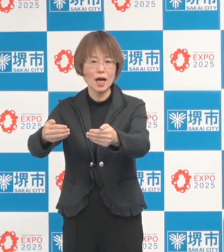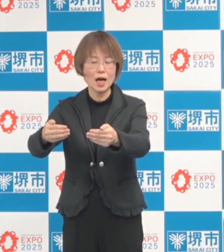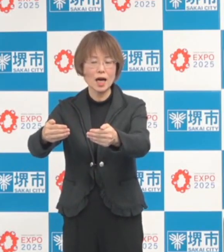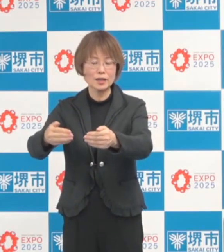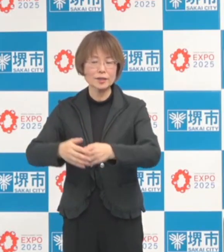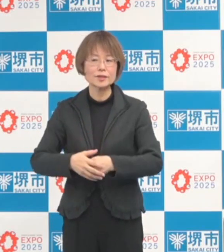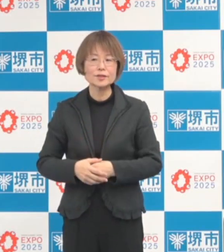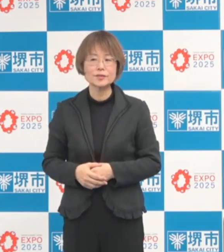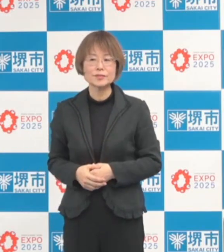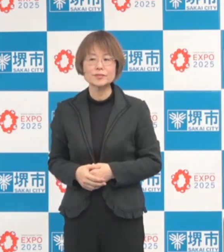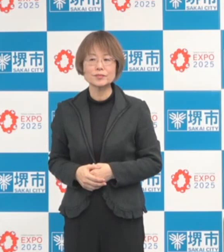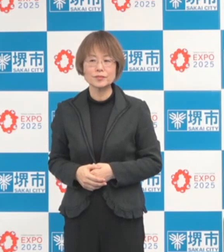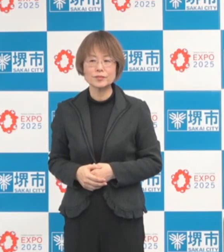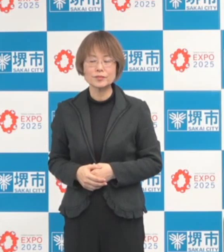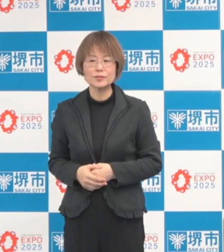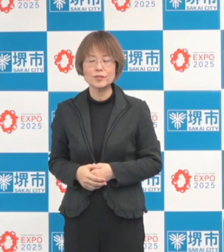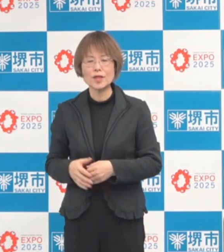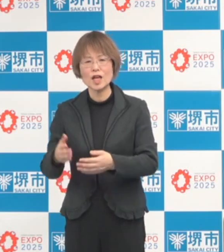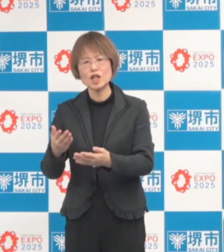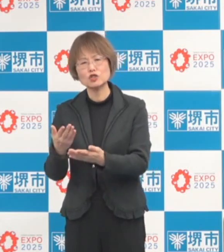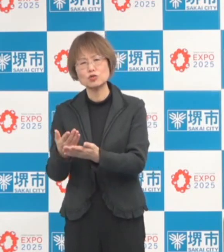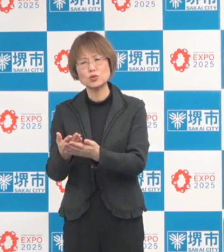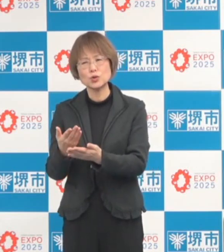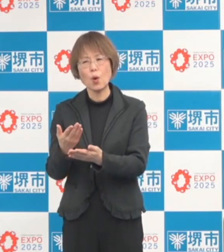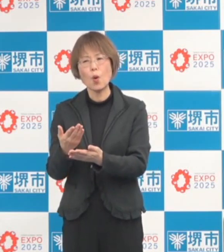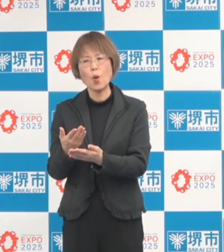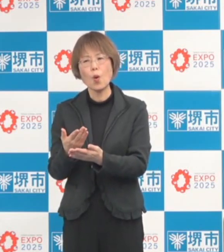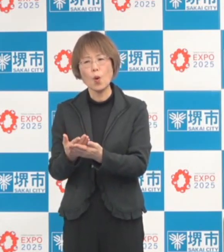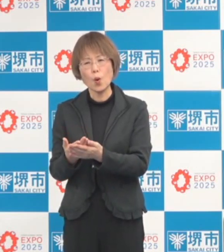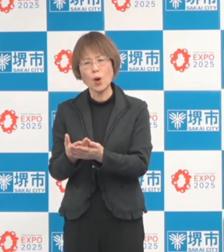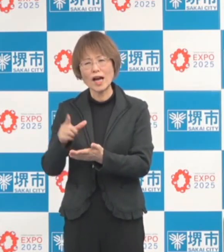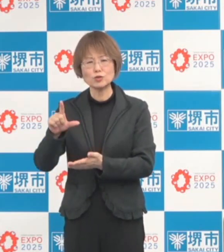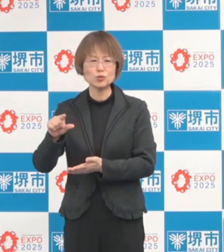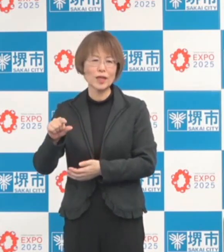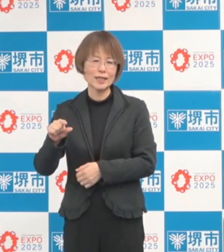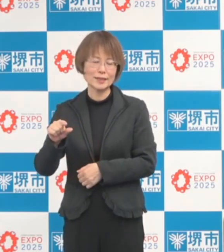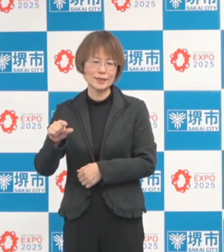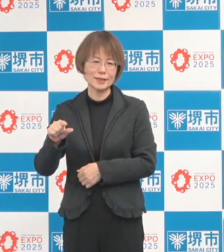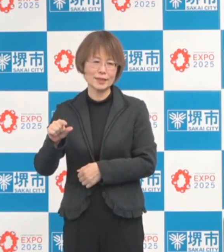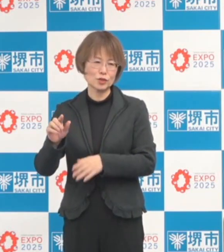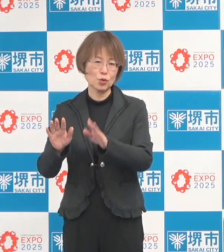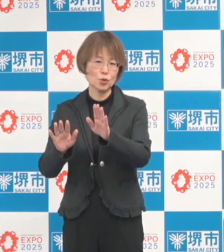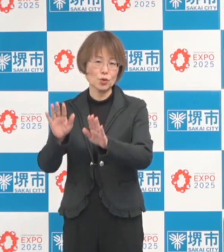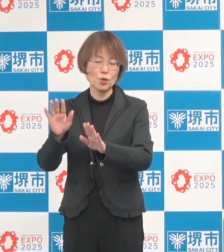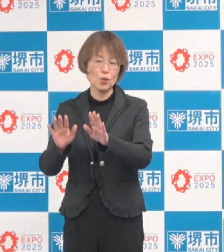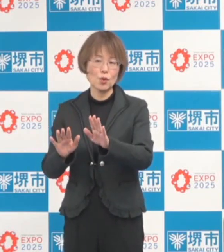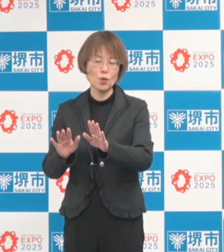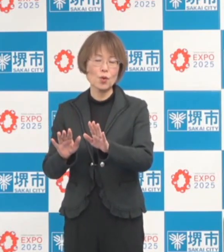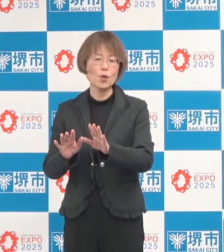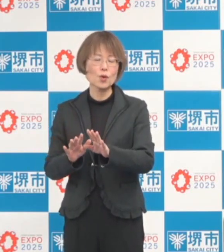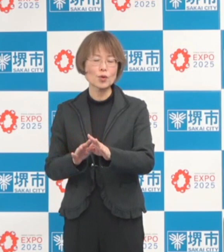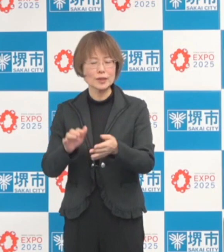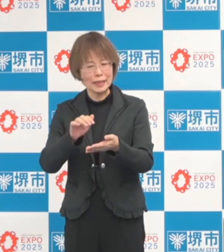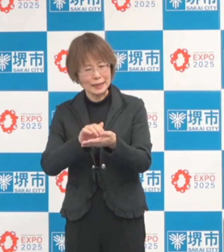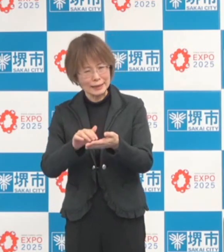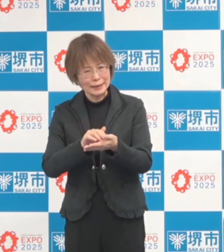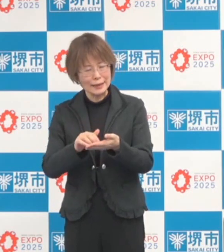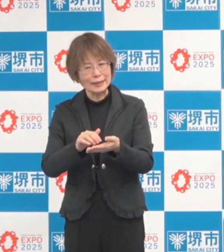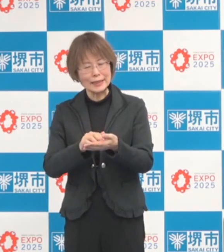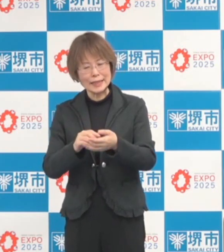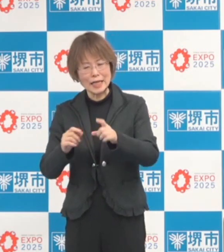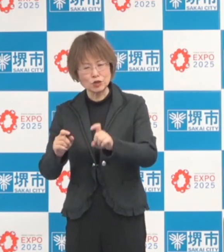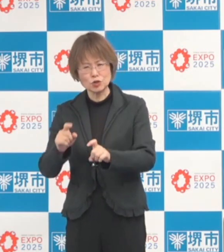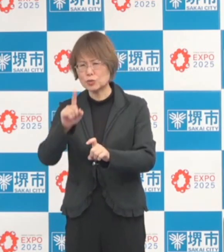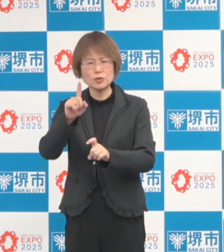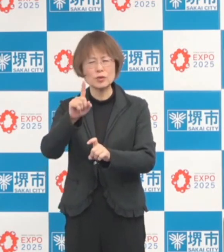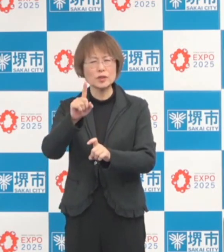る需要が今非常に少ない状況ですし、多分採算ラインの10分の1もいっていないような